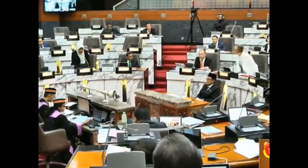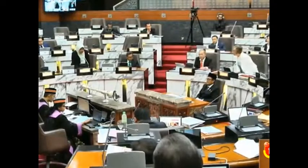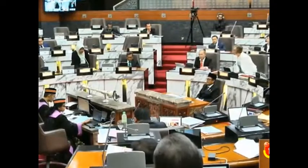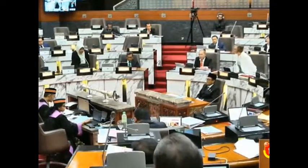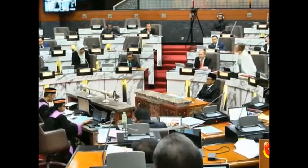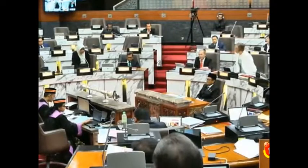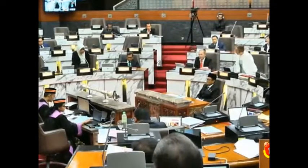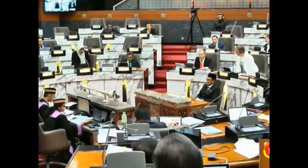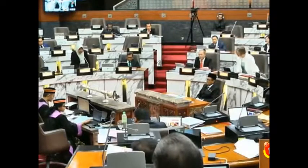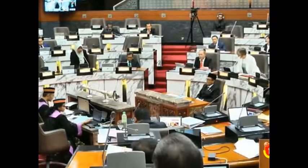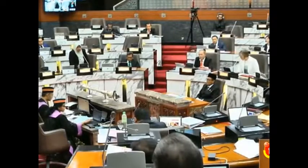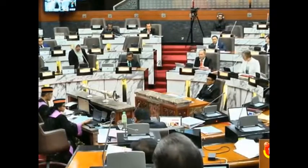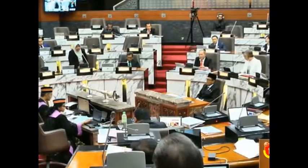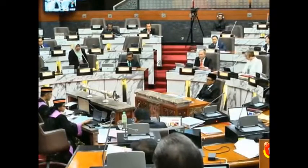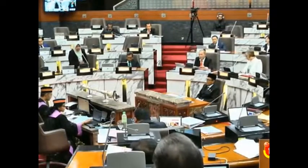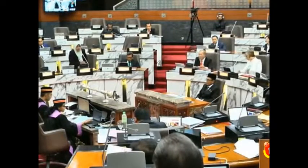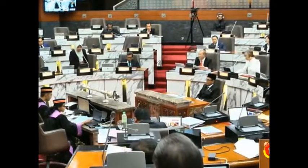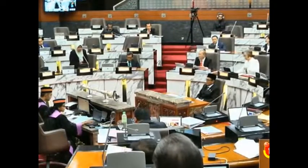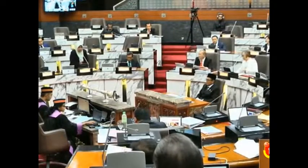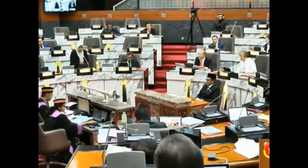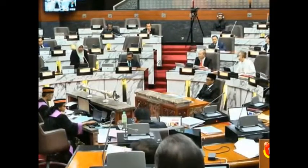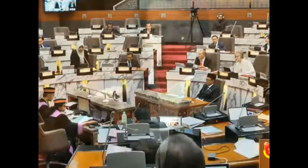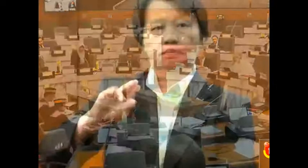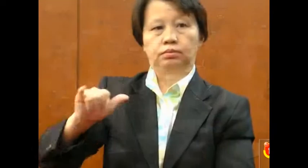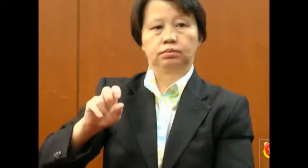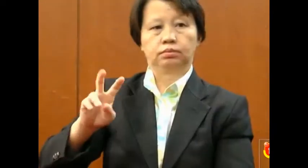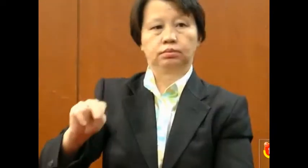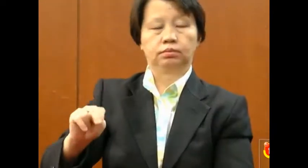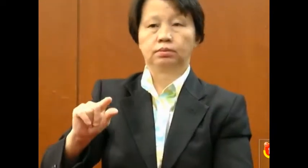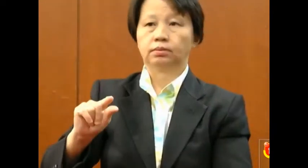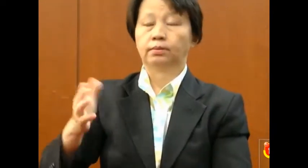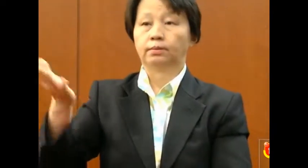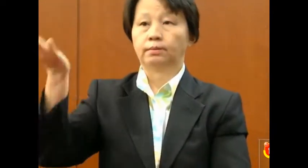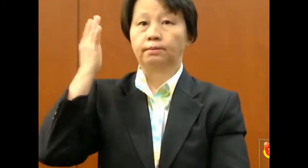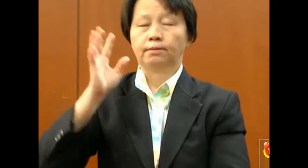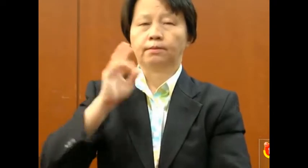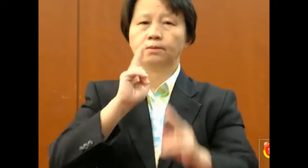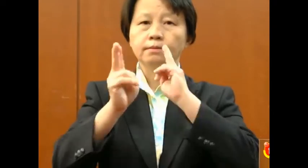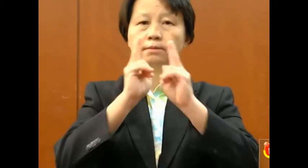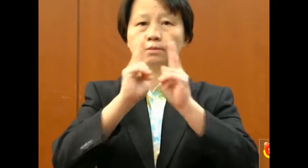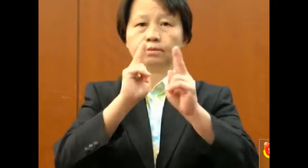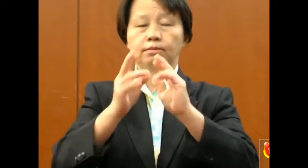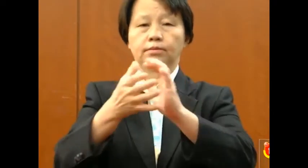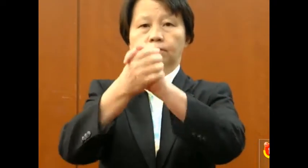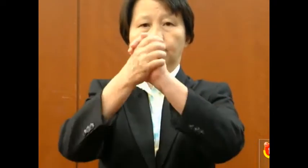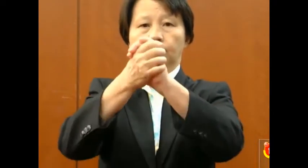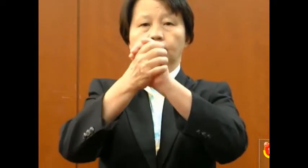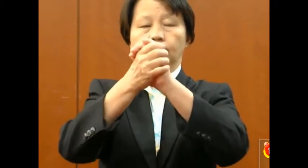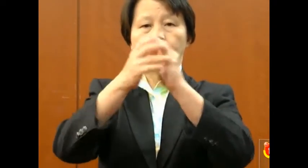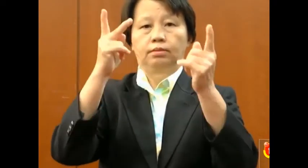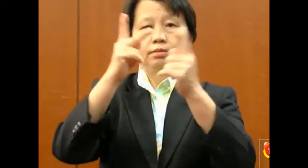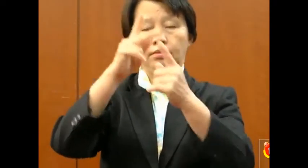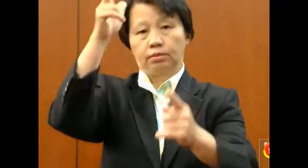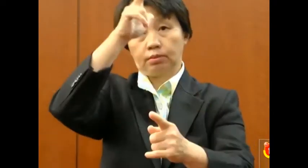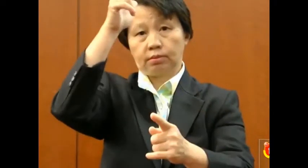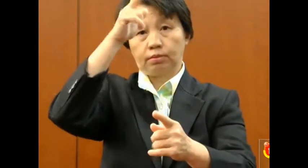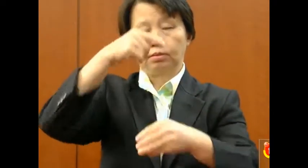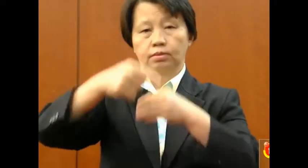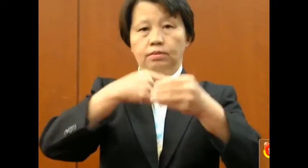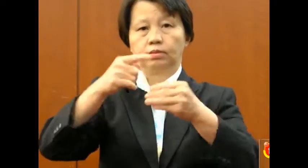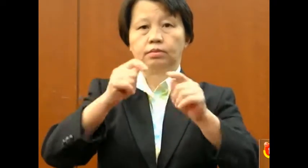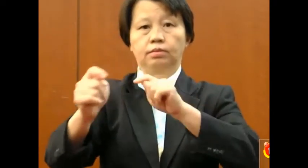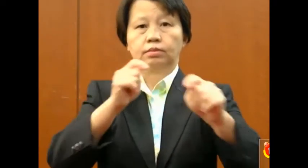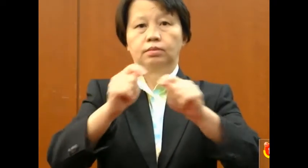Terima kasih Bukit Lanjan. Tadi Bukit Lanjan dia menyebut ucapan tahniah kepada Kerajaan Negeri Johor tentang